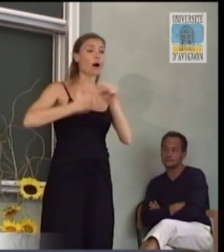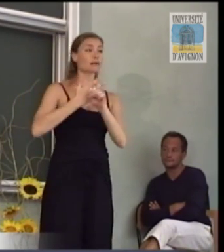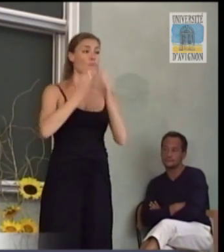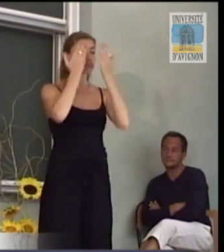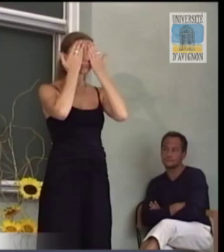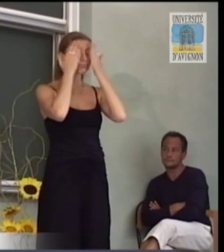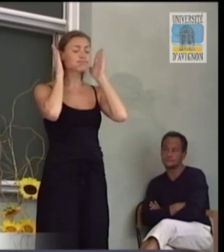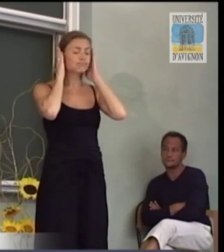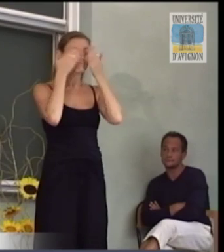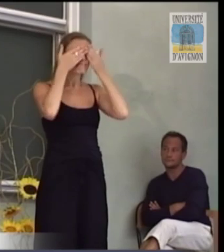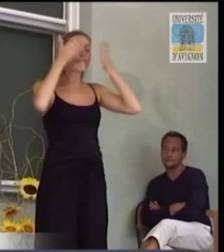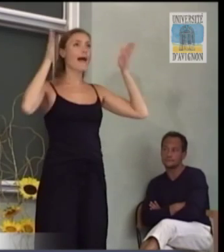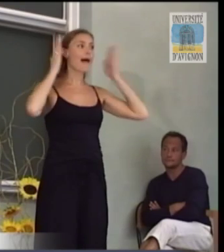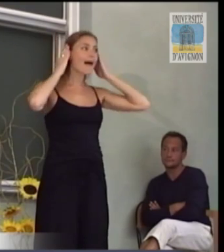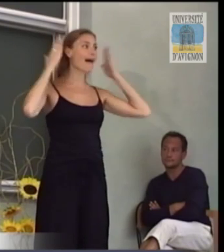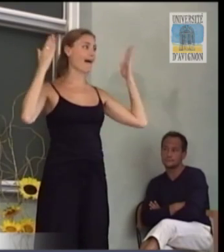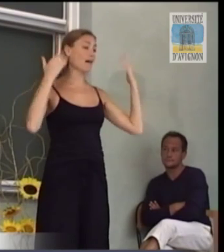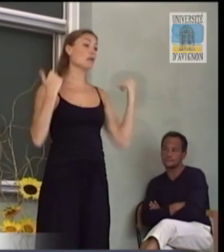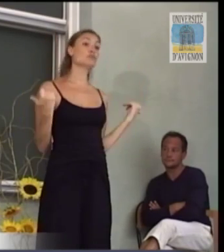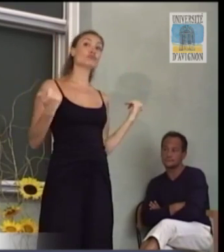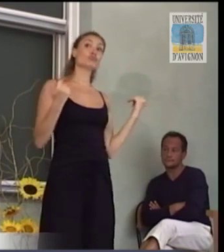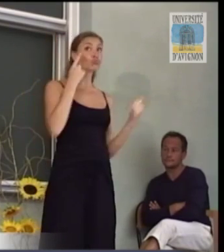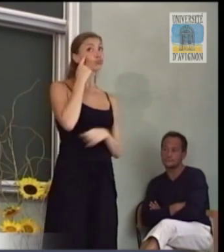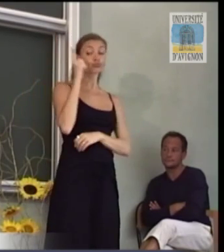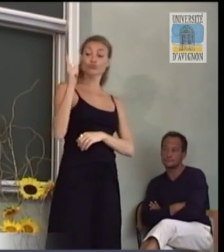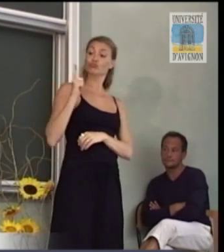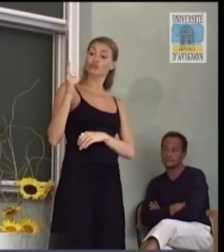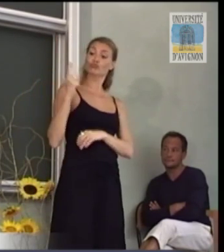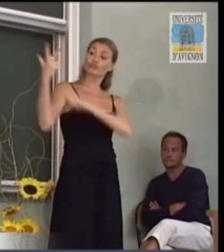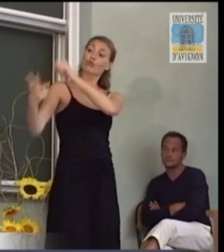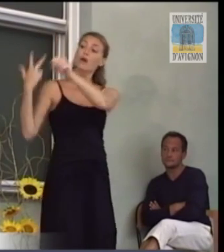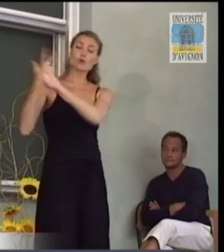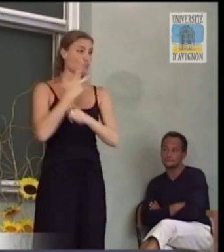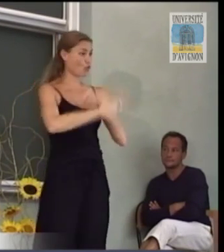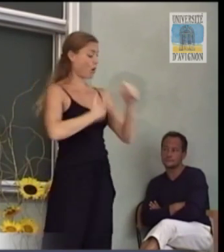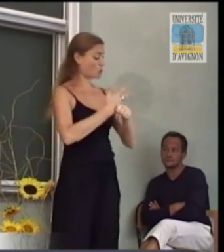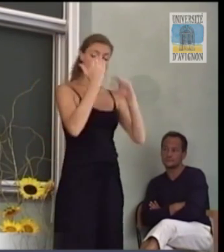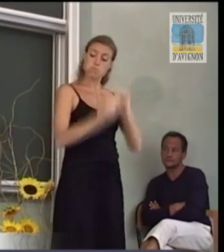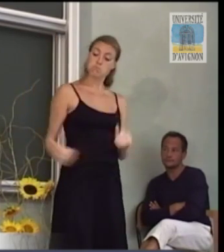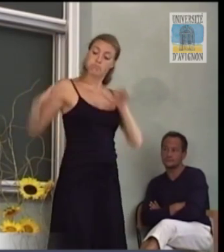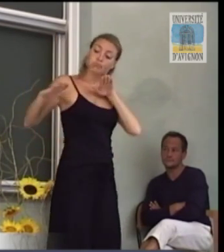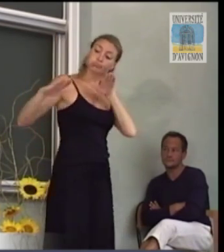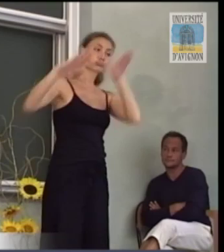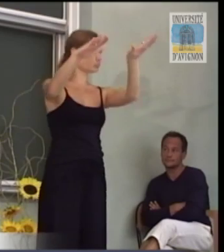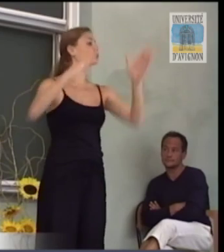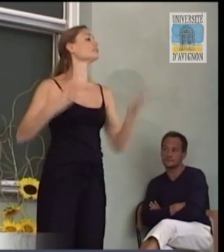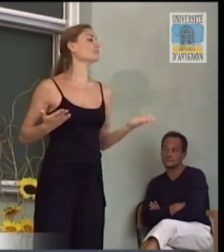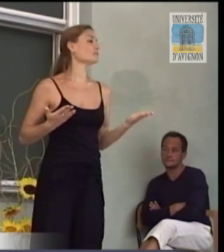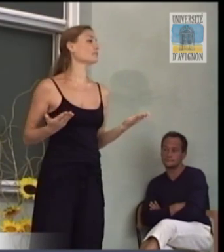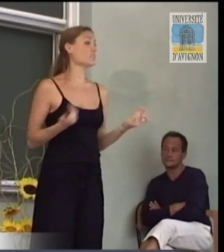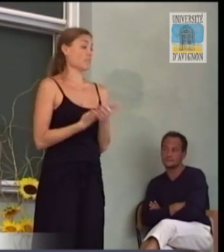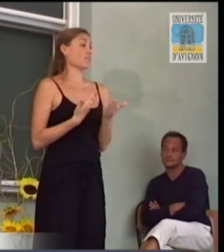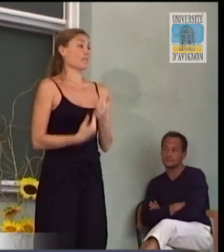aveugles. Vous voyez, dans les 2 sens, 3 ans, c'est pas mal comme timing. Donc ça, c'est une nécessité. Et puis, dans cette